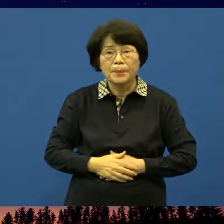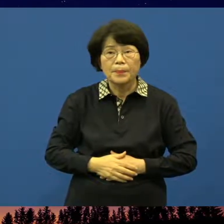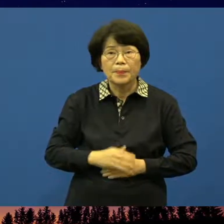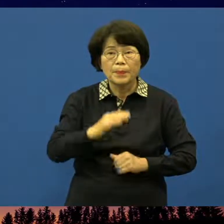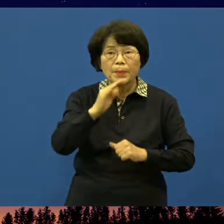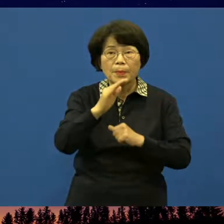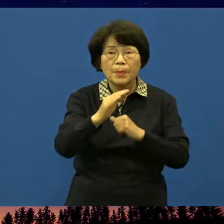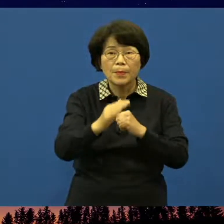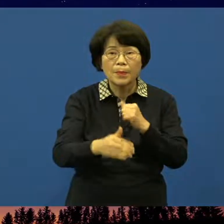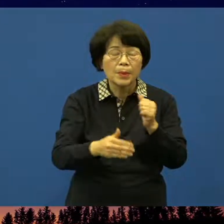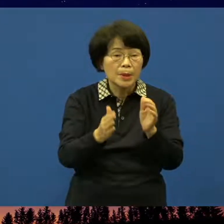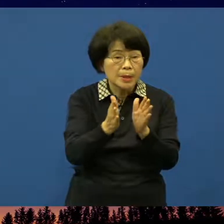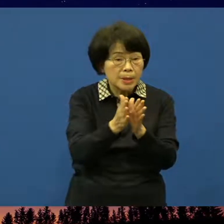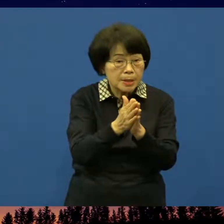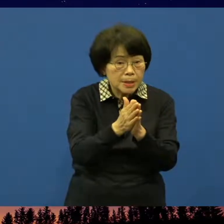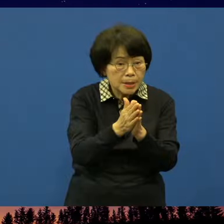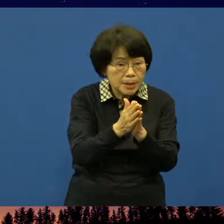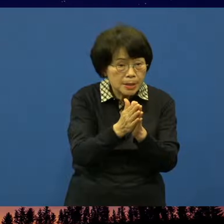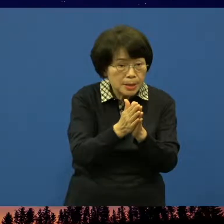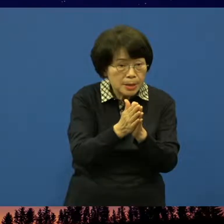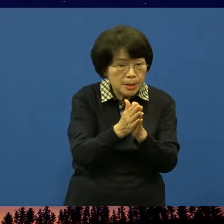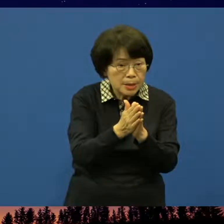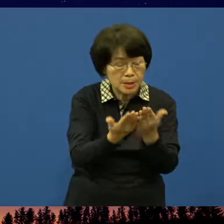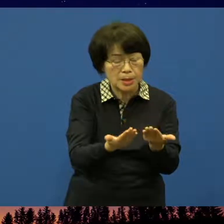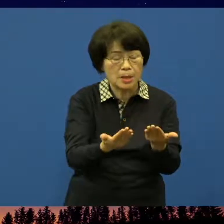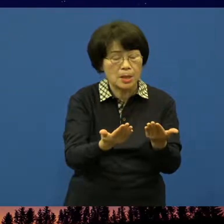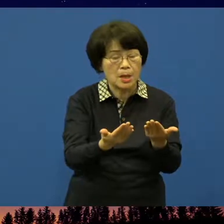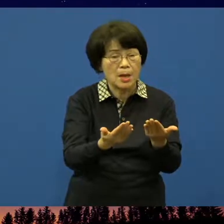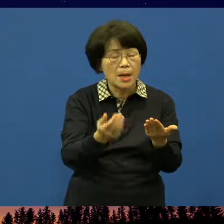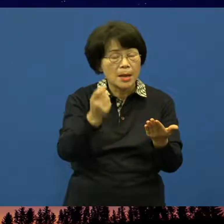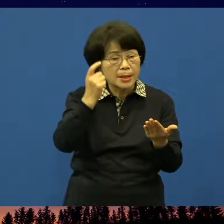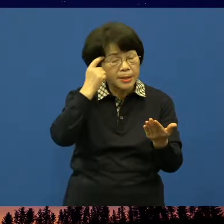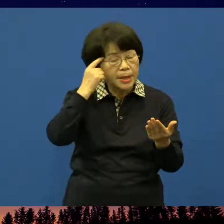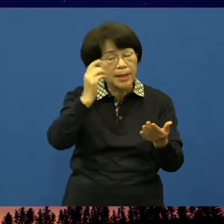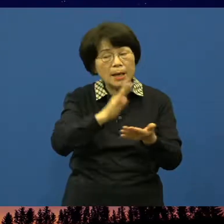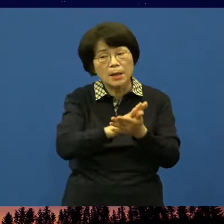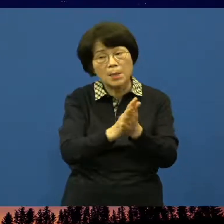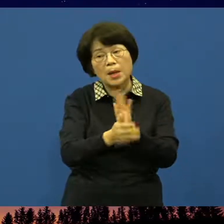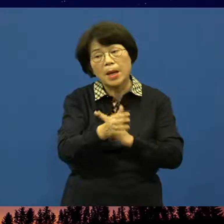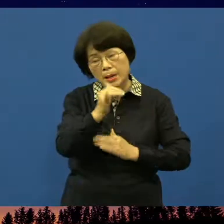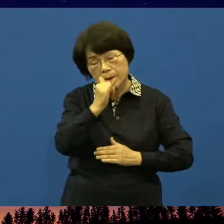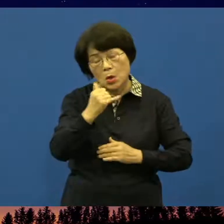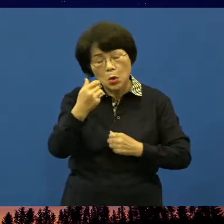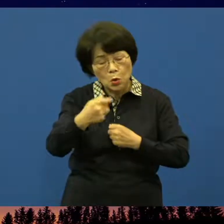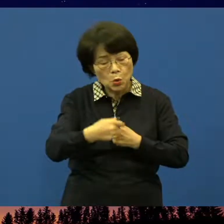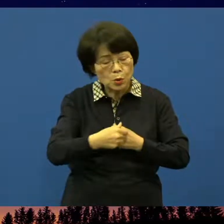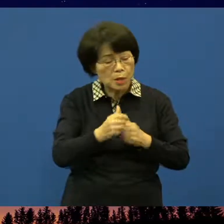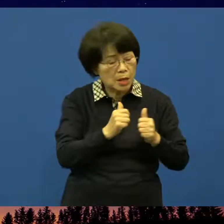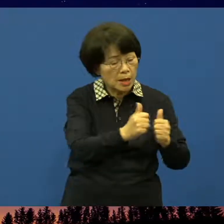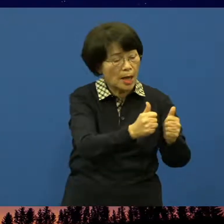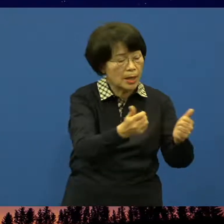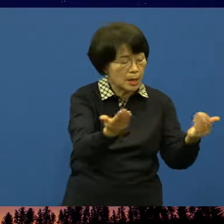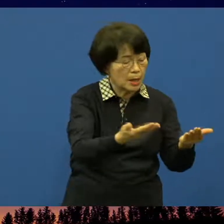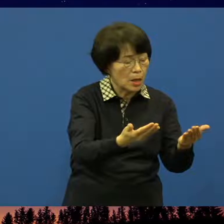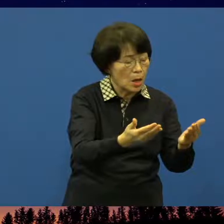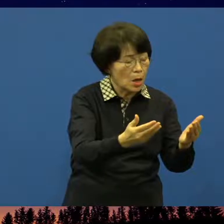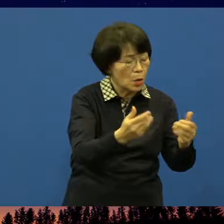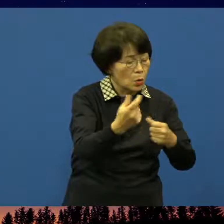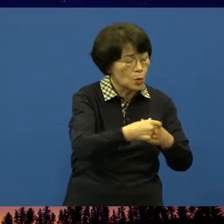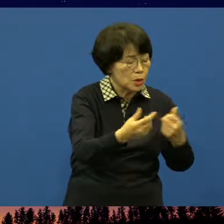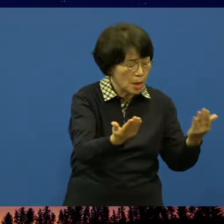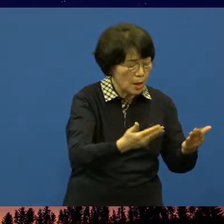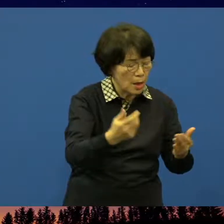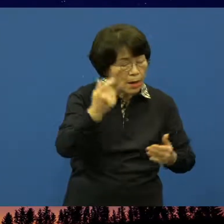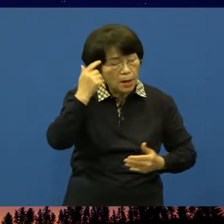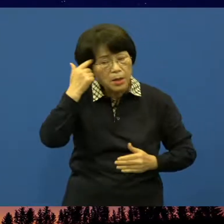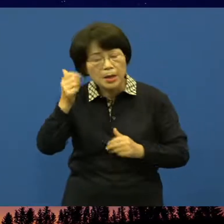성경은 우리의 생각의 변화를 가져다 주죠. 그래서 로마서 8장 5절 6절에 육신을 따르는 자는 육신의 일을, 영을 따르는 자는